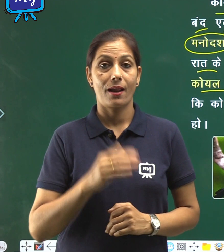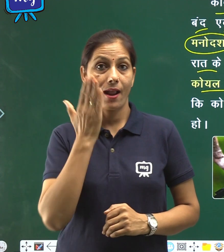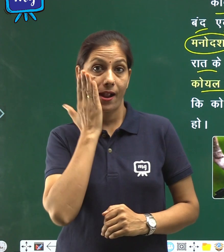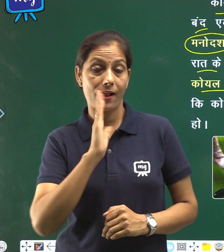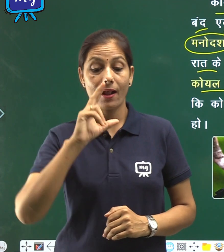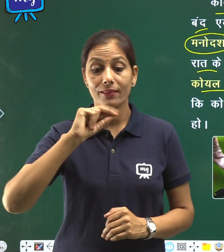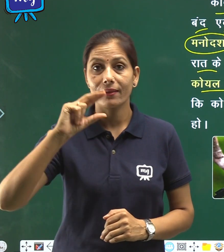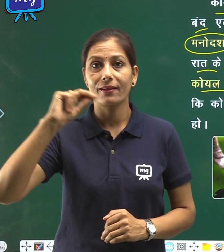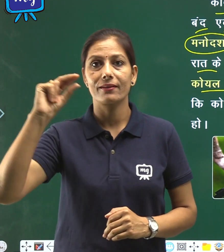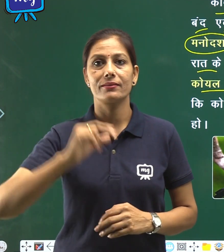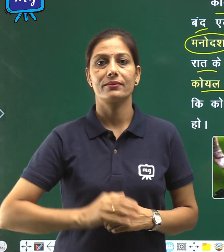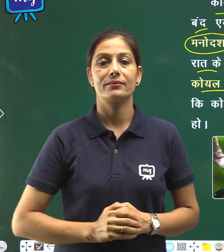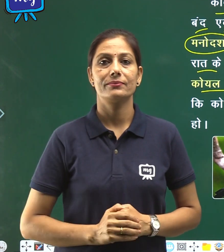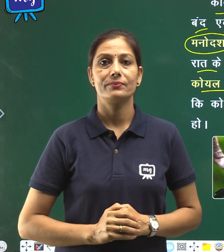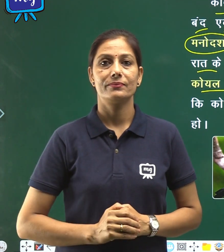गाती है।